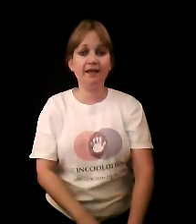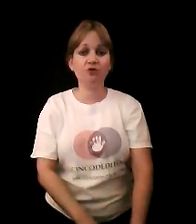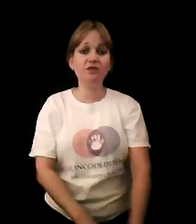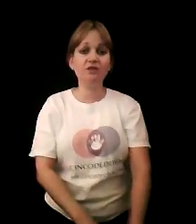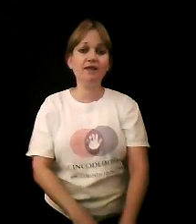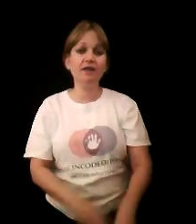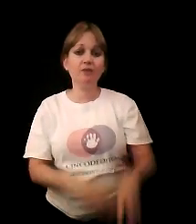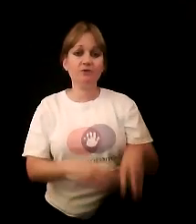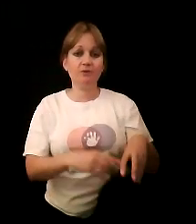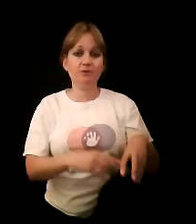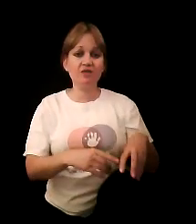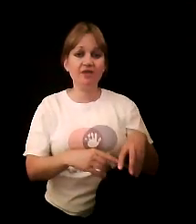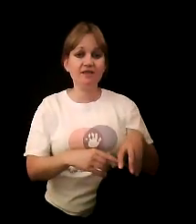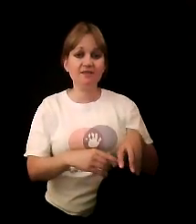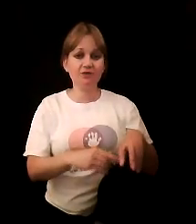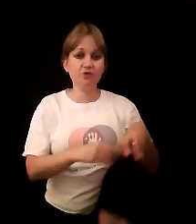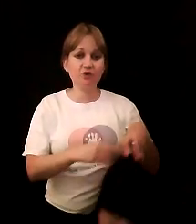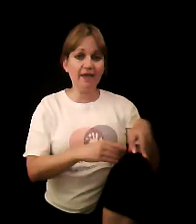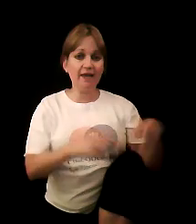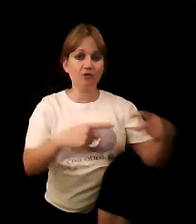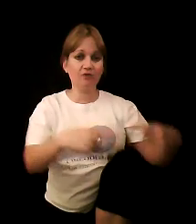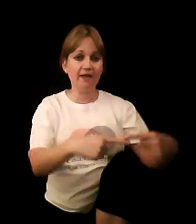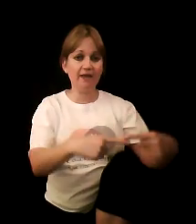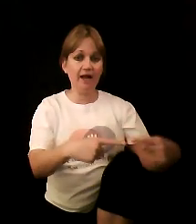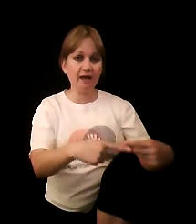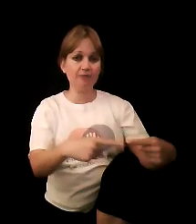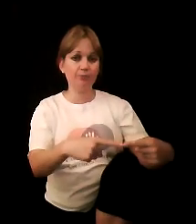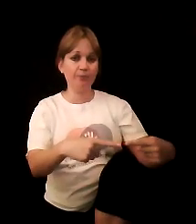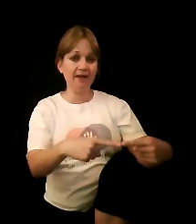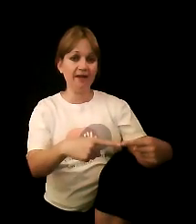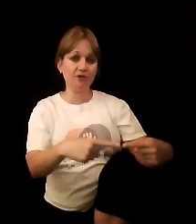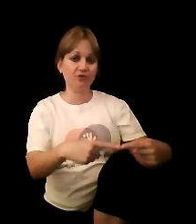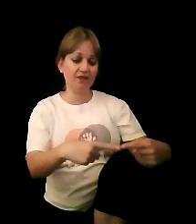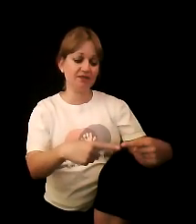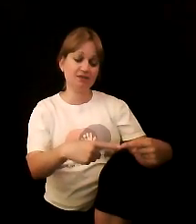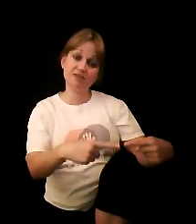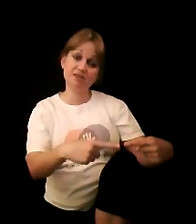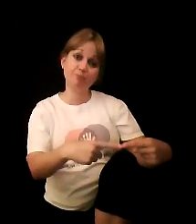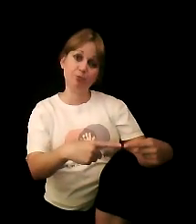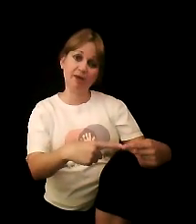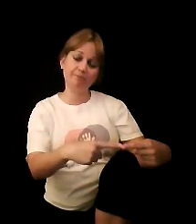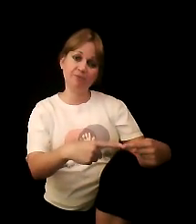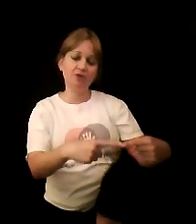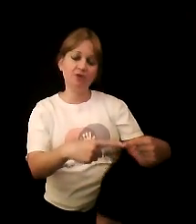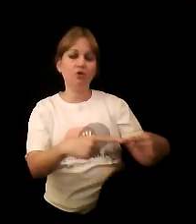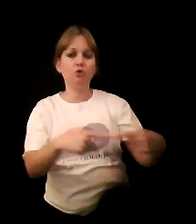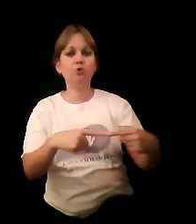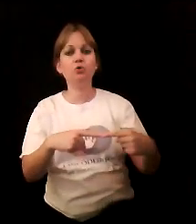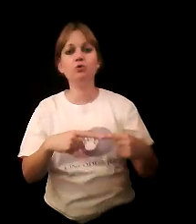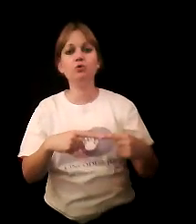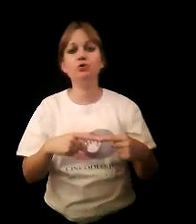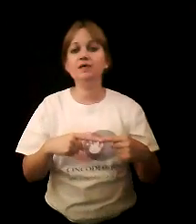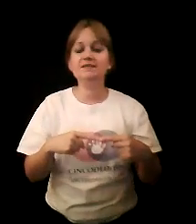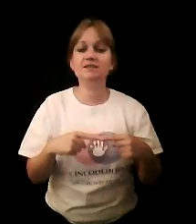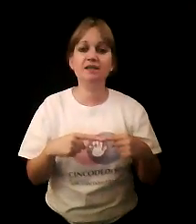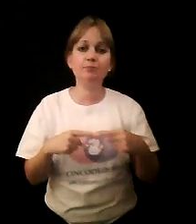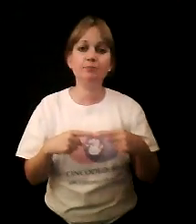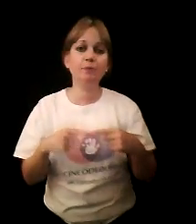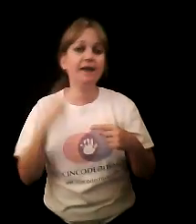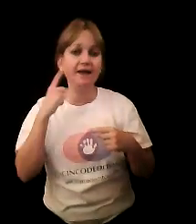la rodilla, pues vamos a hacer el signo en la rodilla. ¡Ay, pupa en la rodilla! ¿Qué hiciste pupa? O si tiene pupa en la